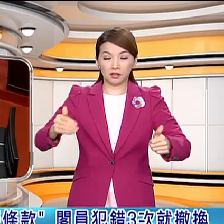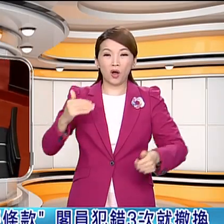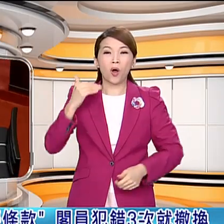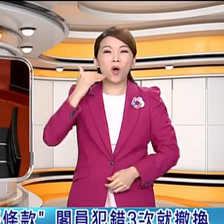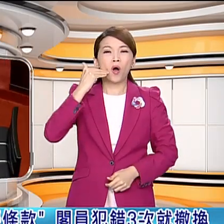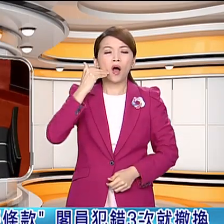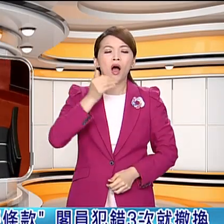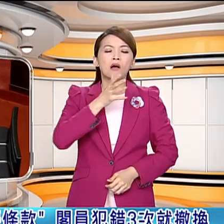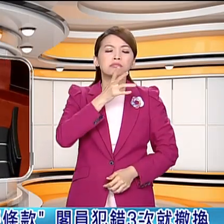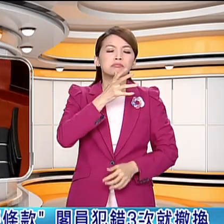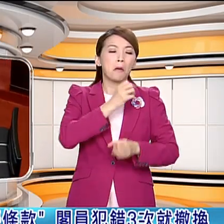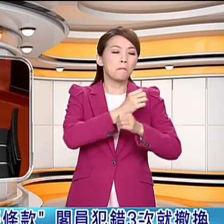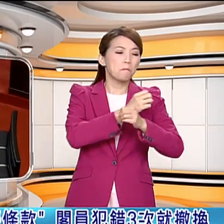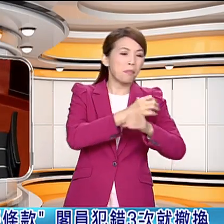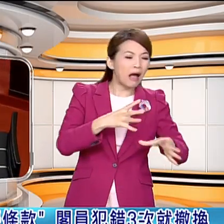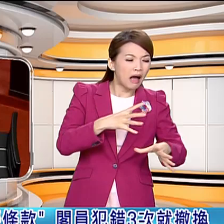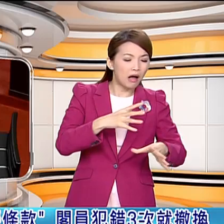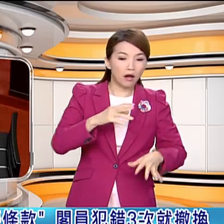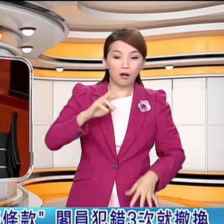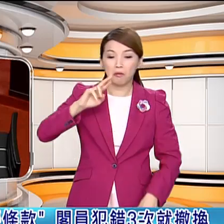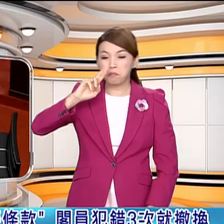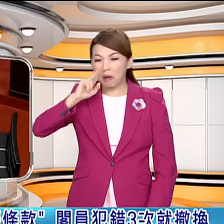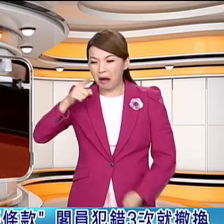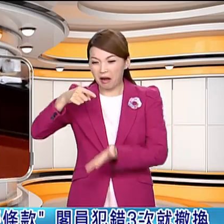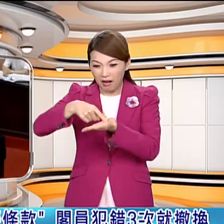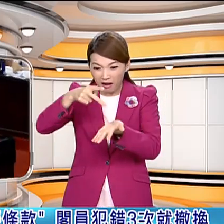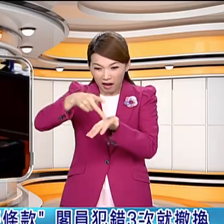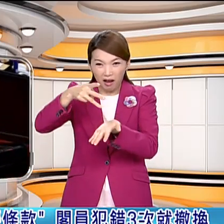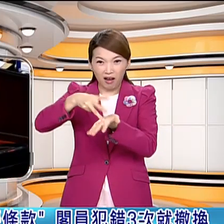犯错3次就要被撤换。